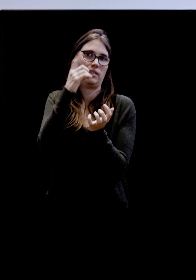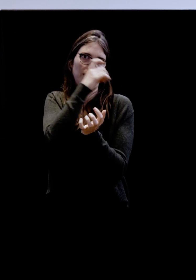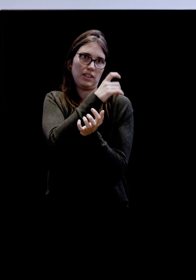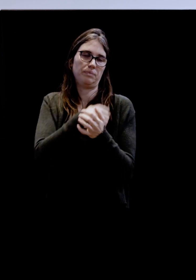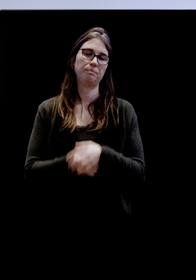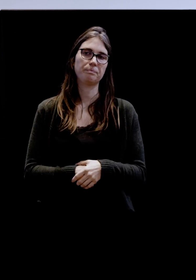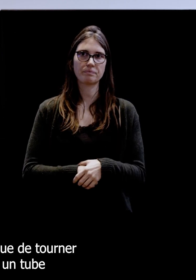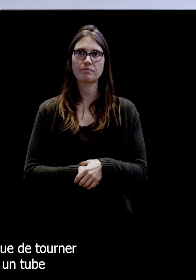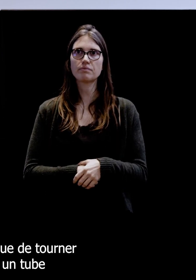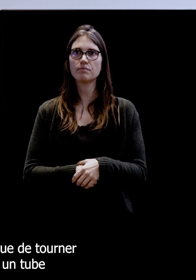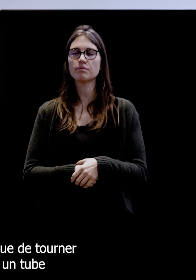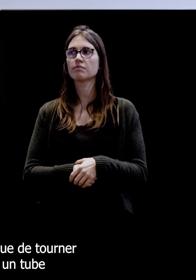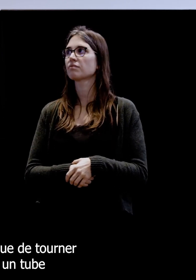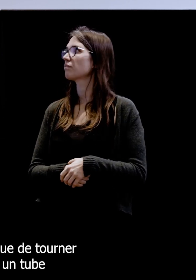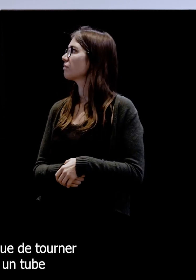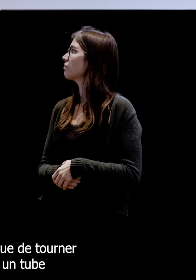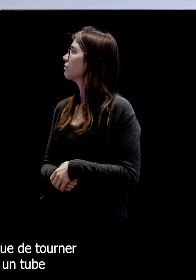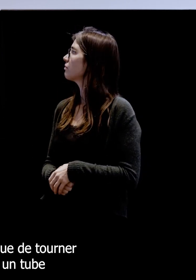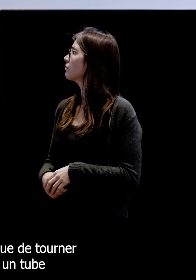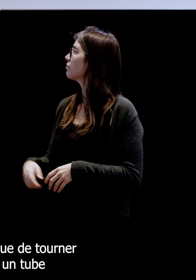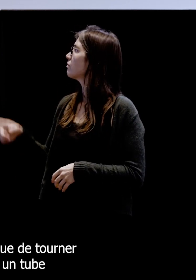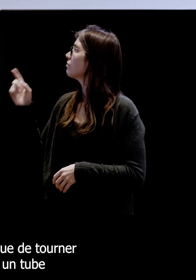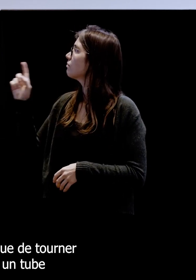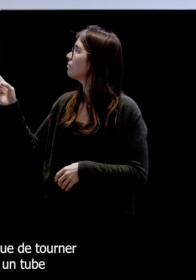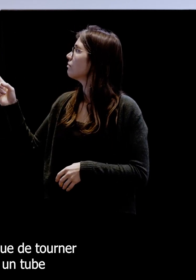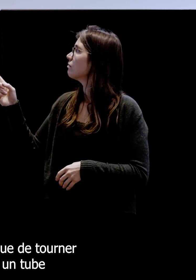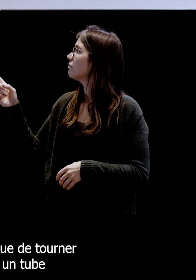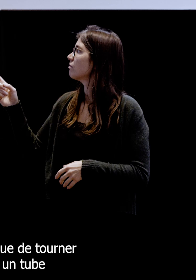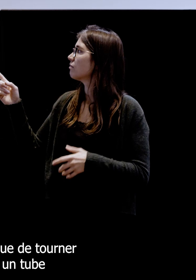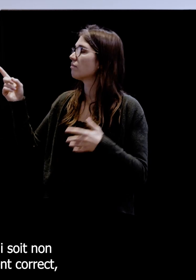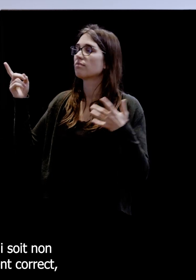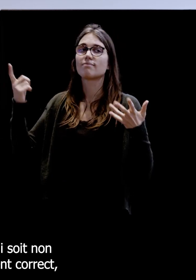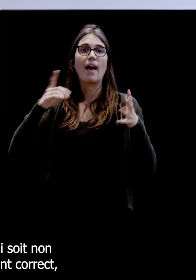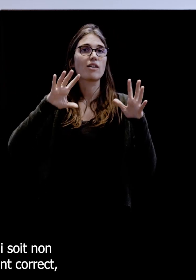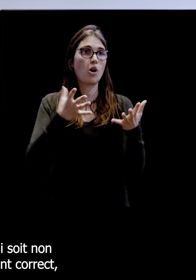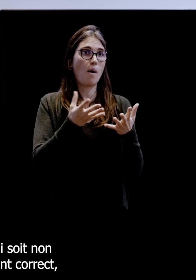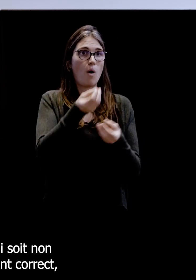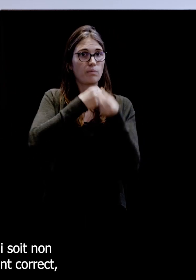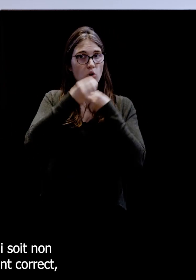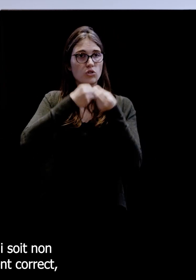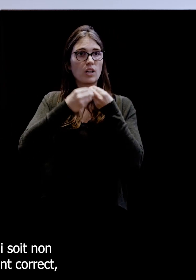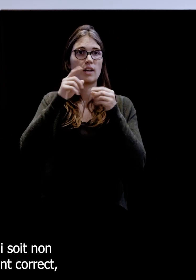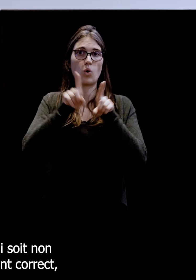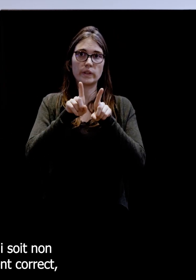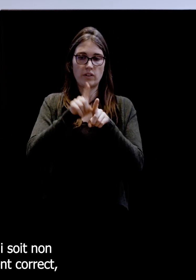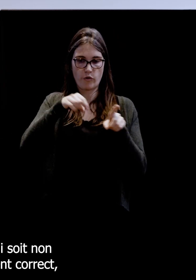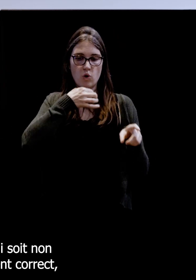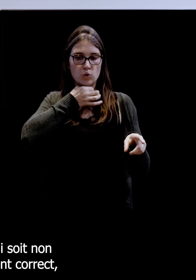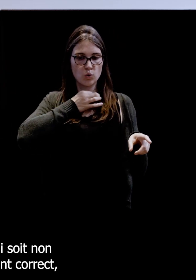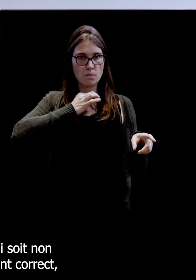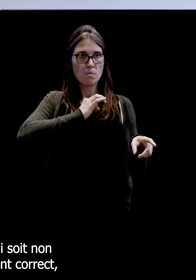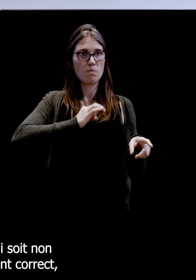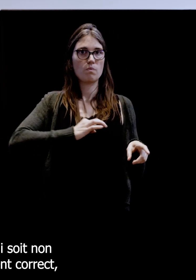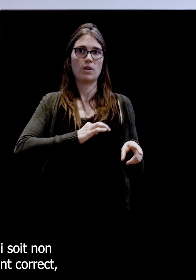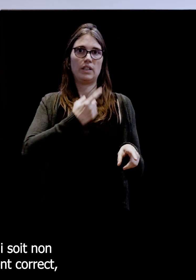la flèche, ça me fait perdre du temps, mais vous voyez, si on continue de tourner, pour s'alimenter, il faut un tube digestif, évidemment, qui soit non